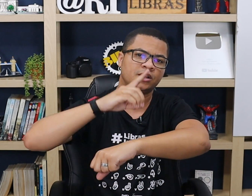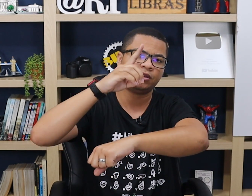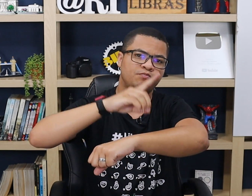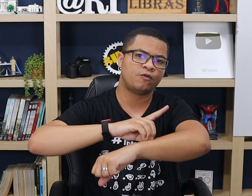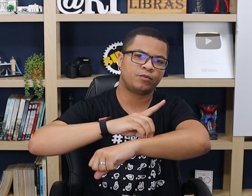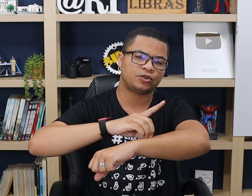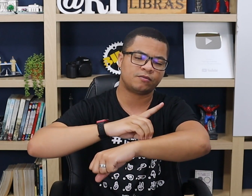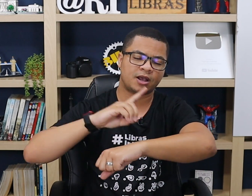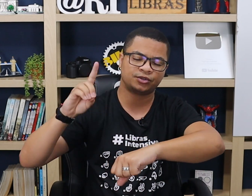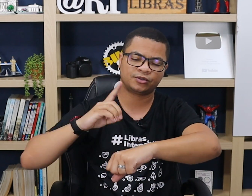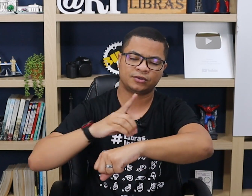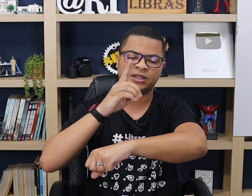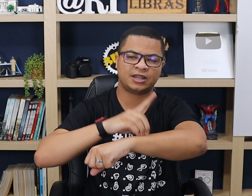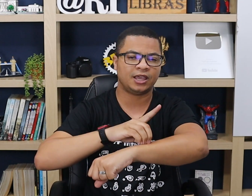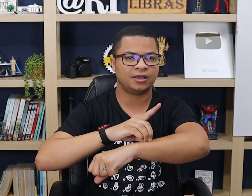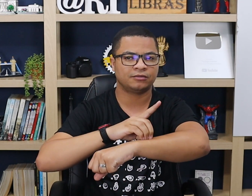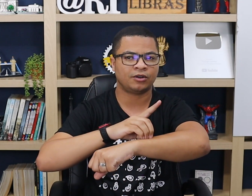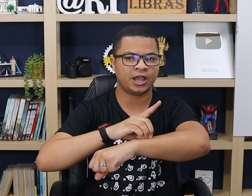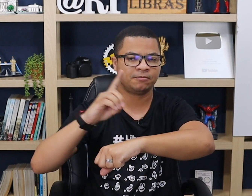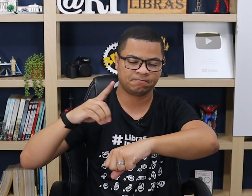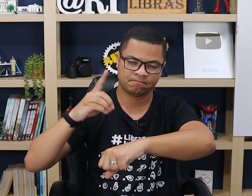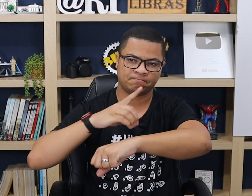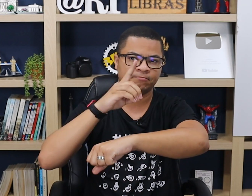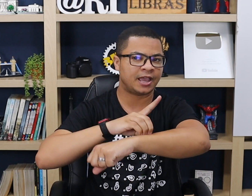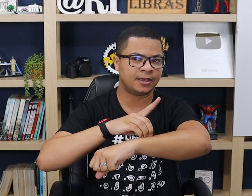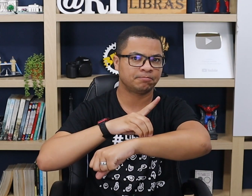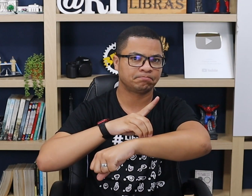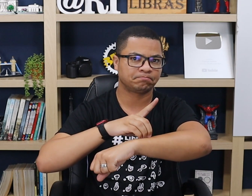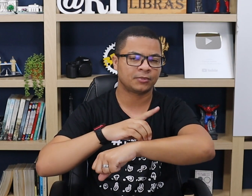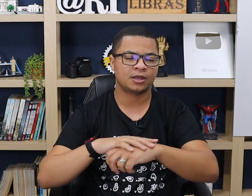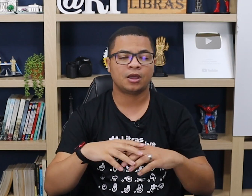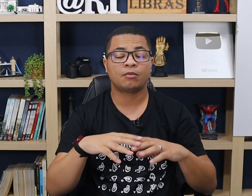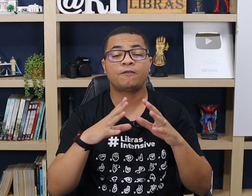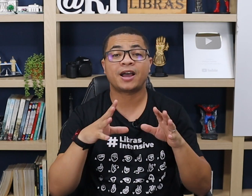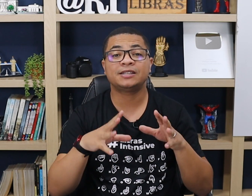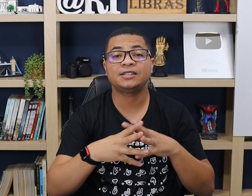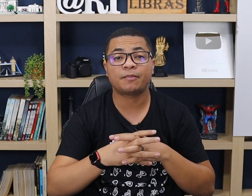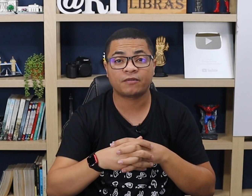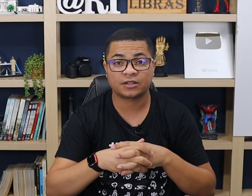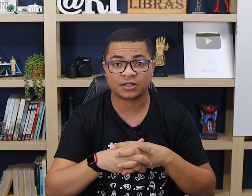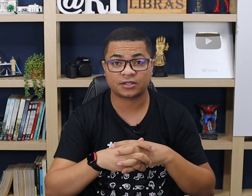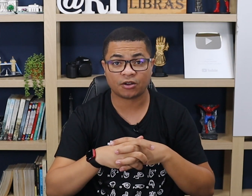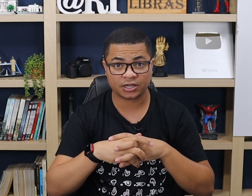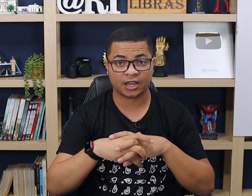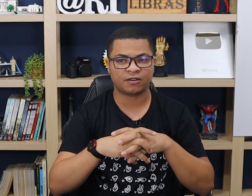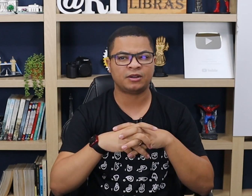voando e por pousou no braço bem ok bem bom frasezinha para você usar o sinal de dengue vamos